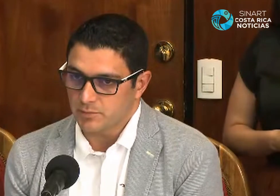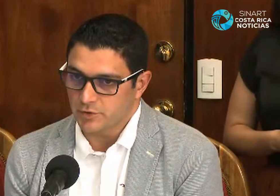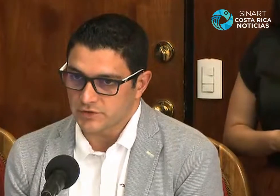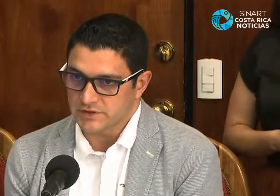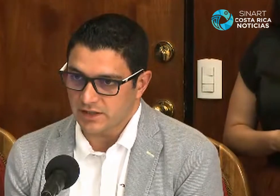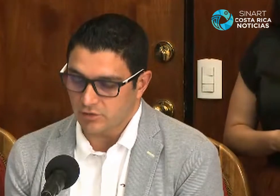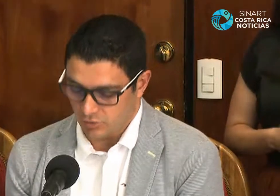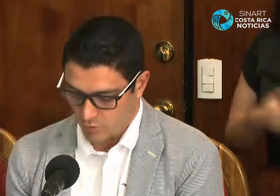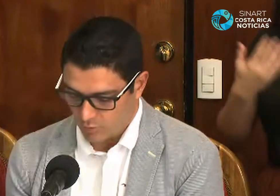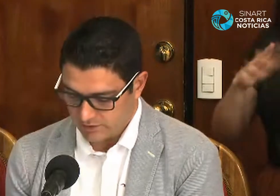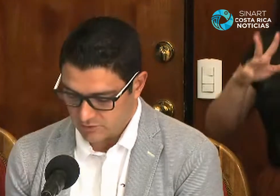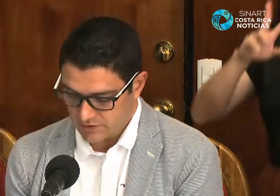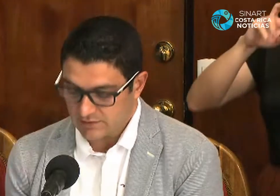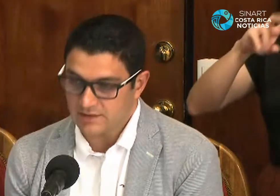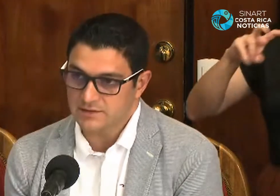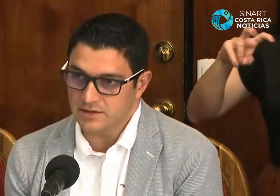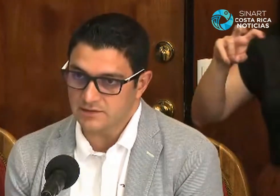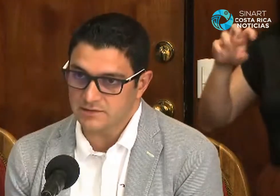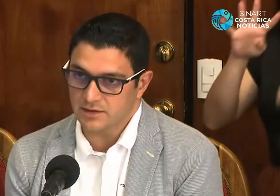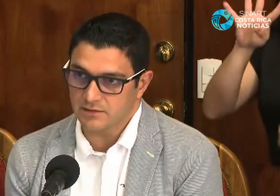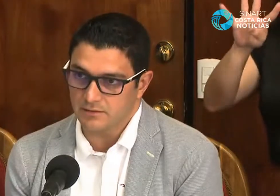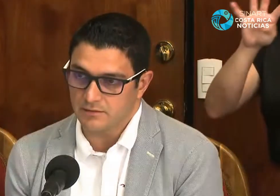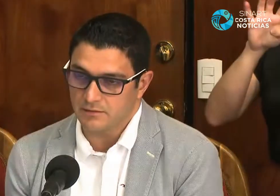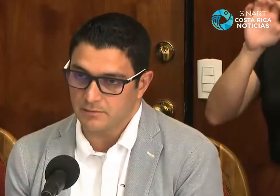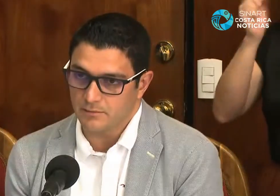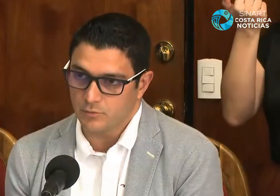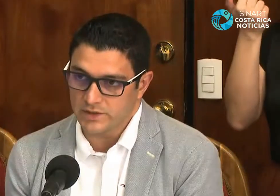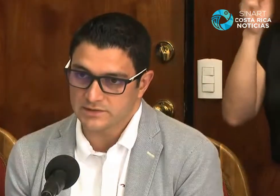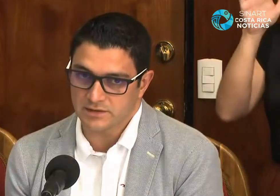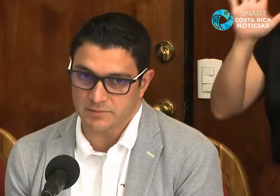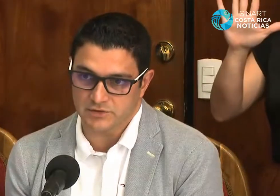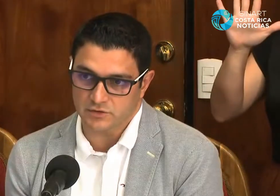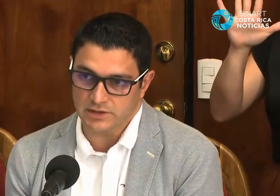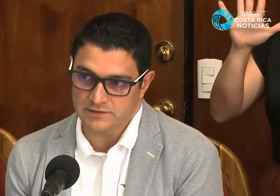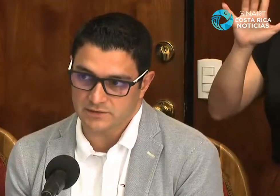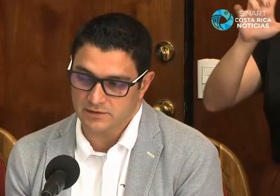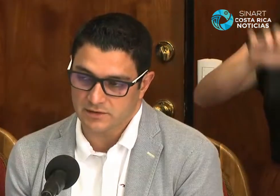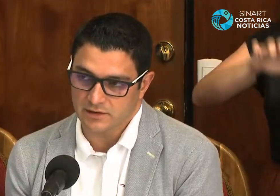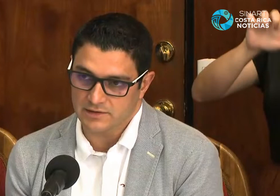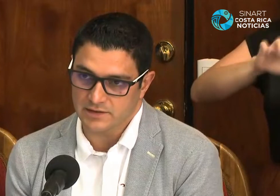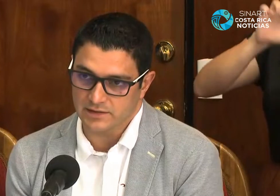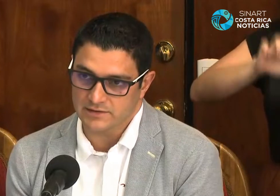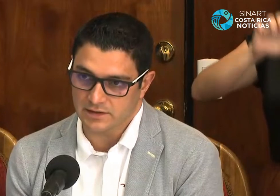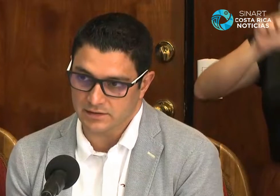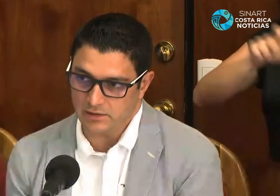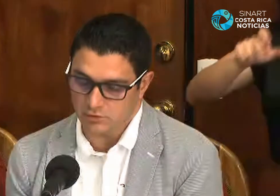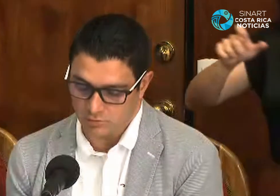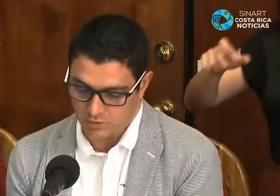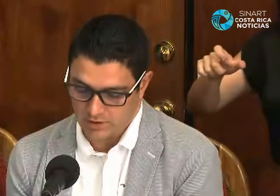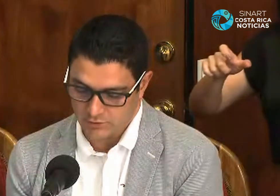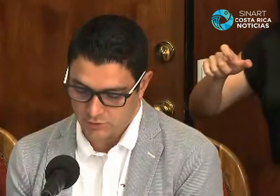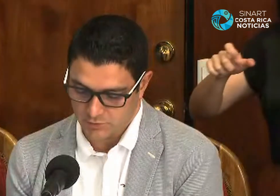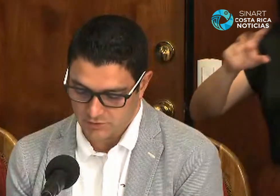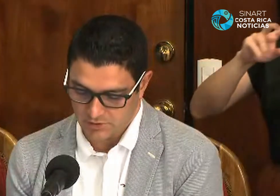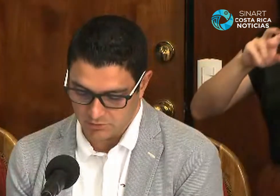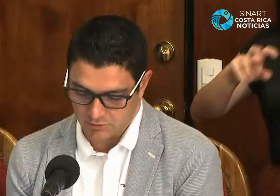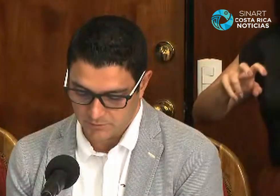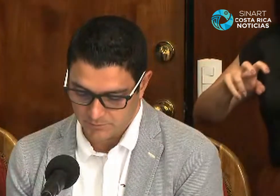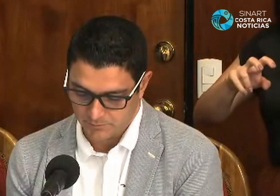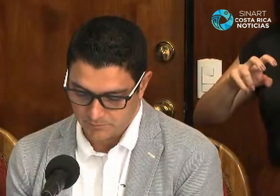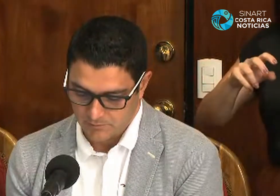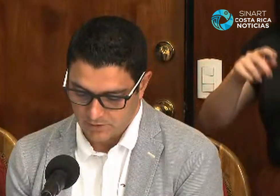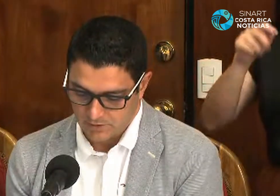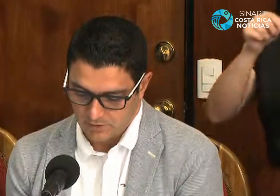hemos procesado 415 muestras de personas que se han descartado como casos